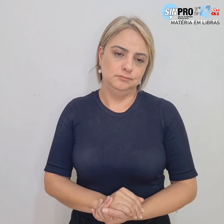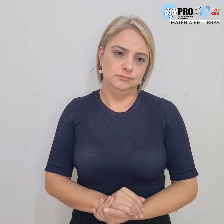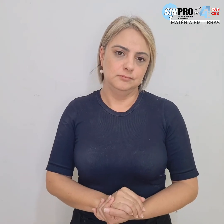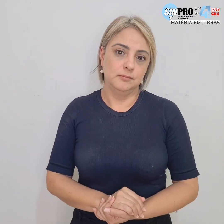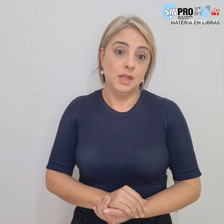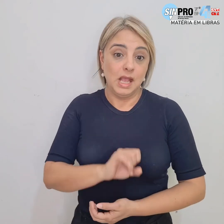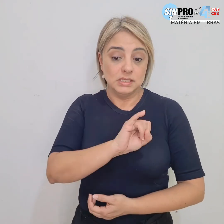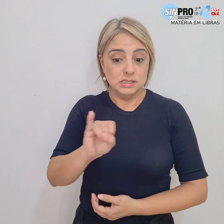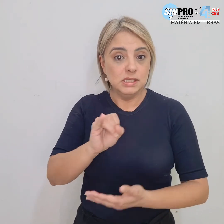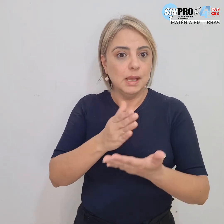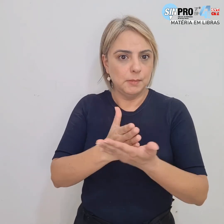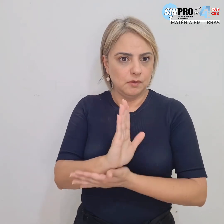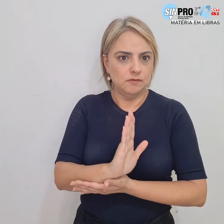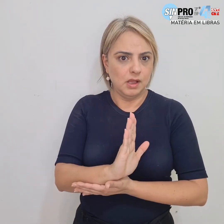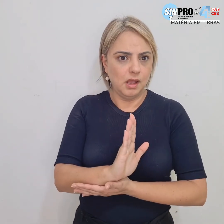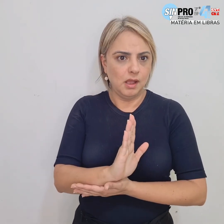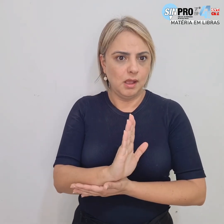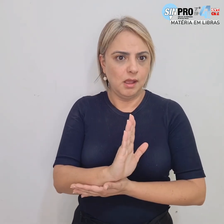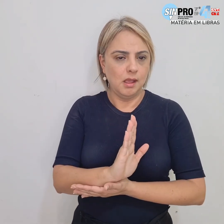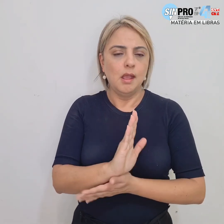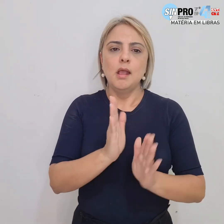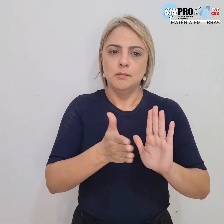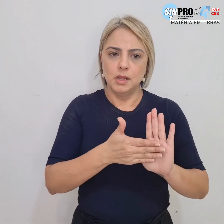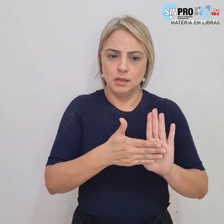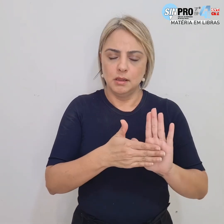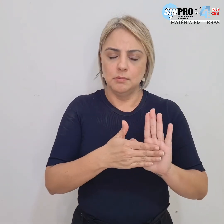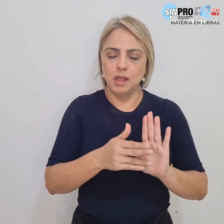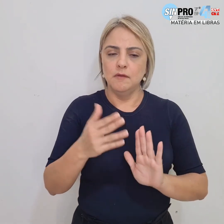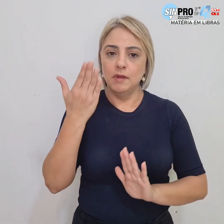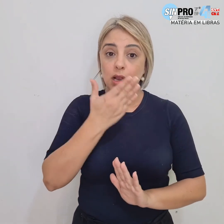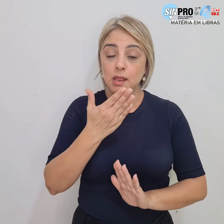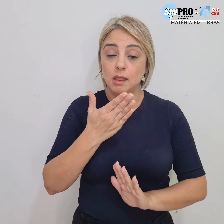Se aprovada, a medida valerá também para as instituições de ensino,